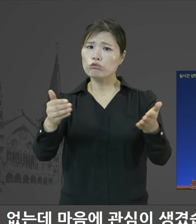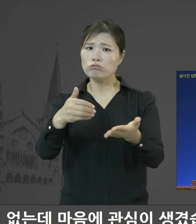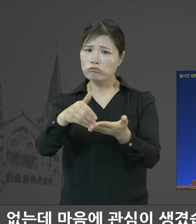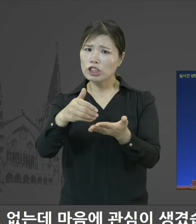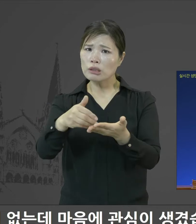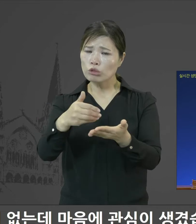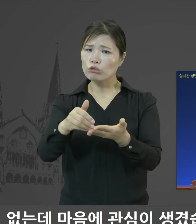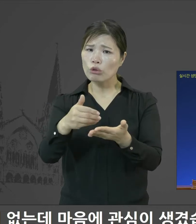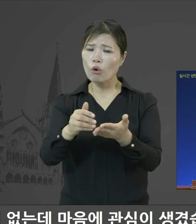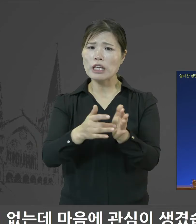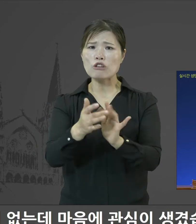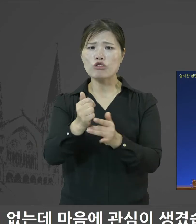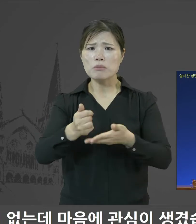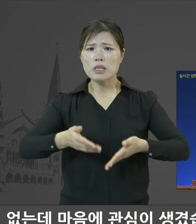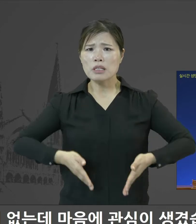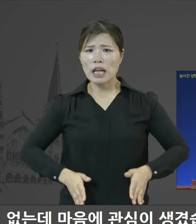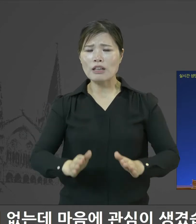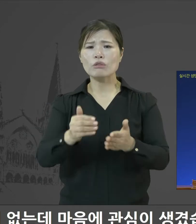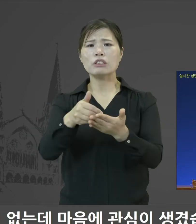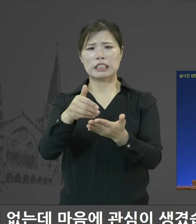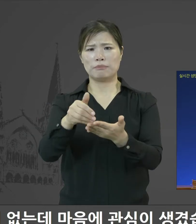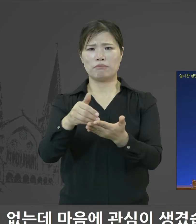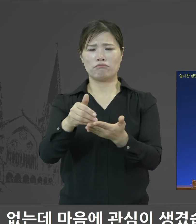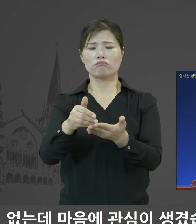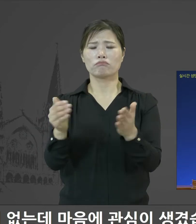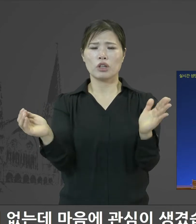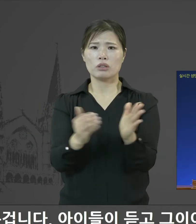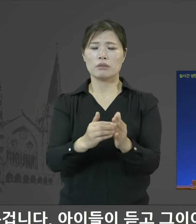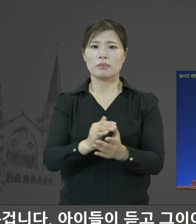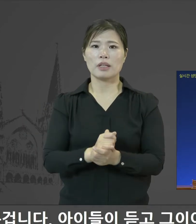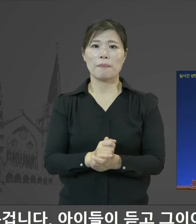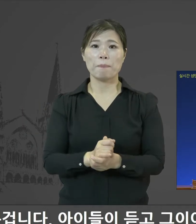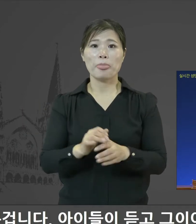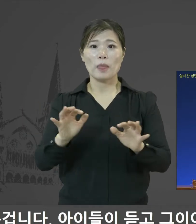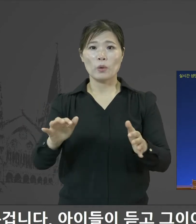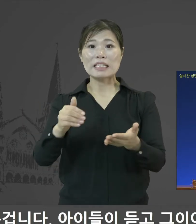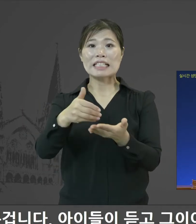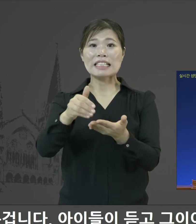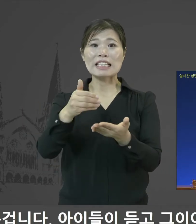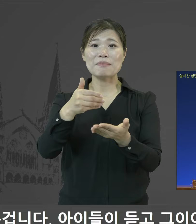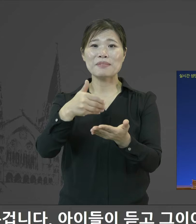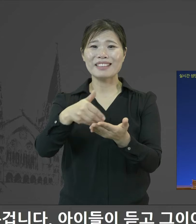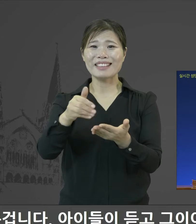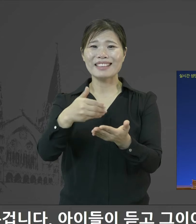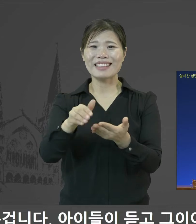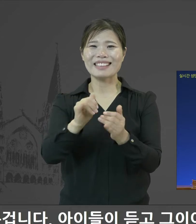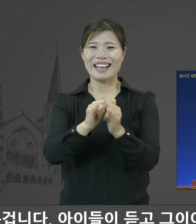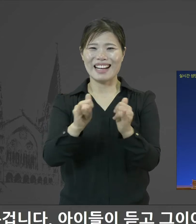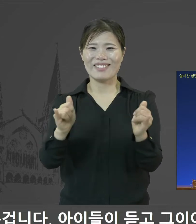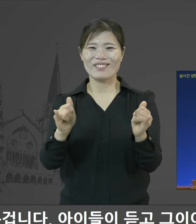이야기들을 그림으로 그렸습니다. 어쩜 그렇게 그림도 잘 그립니까? 오늘 그림 올라오신 우리 자녀들 사랑합니다.